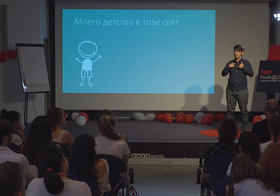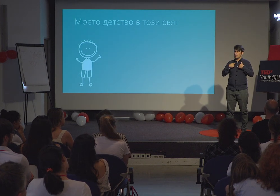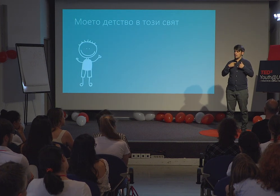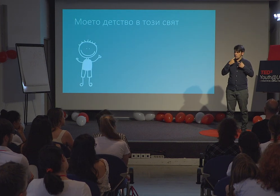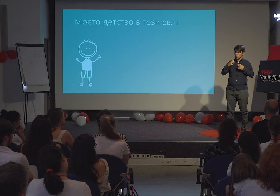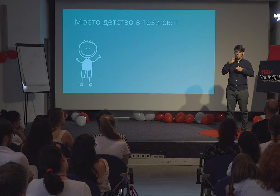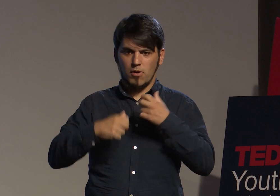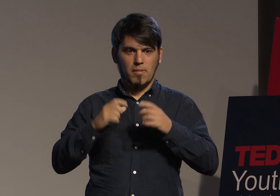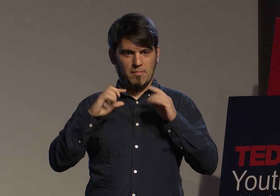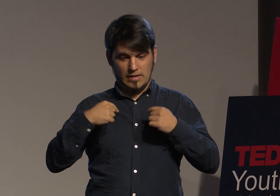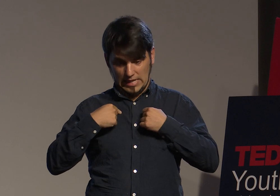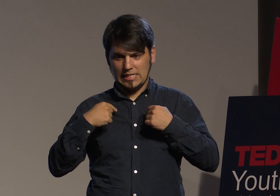случва?